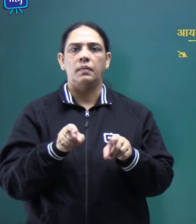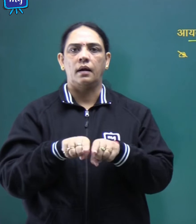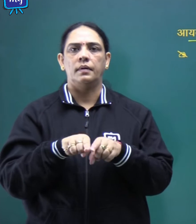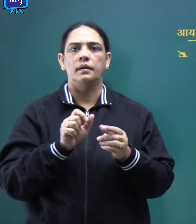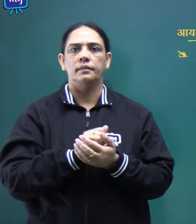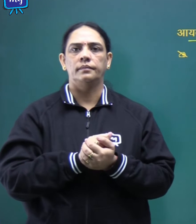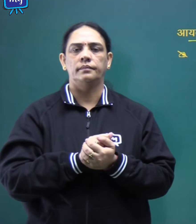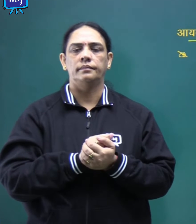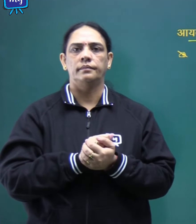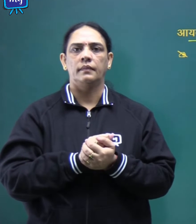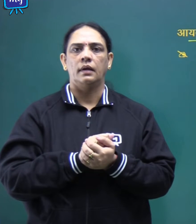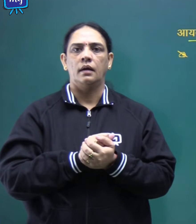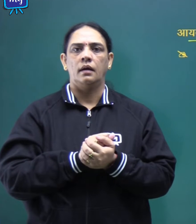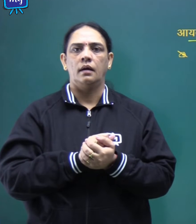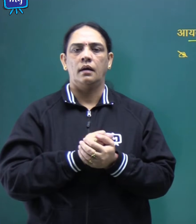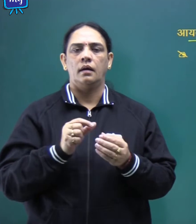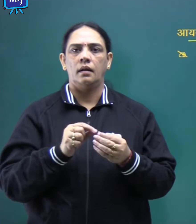बराबर लंबाई